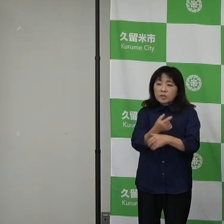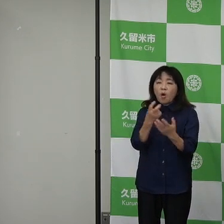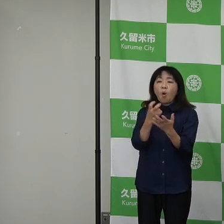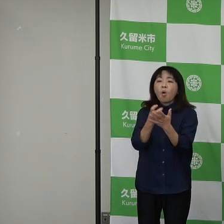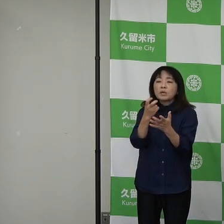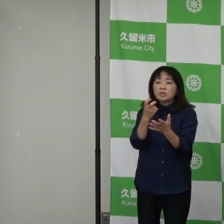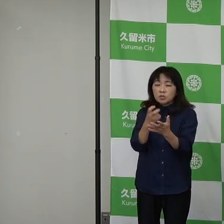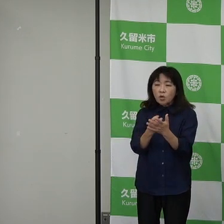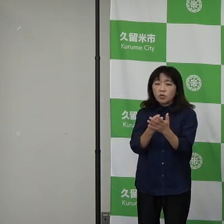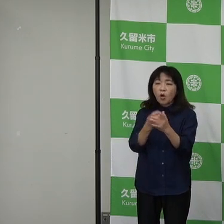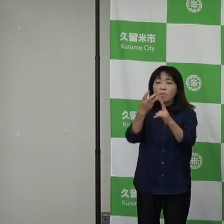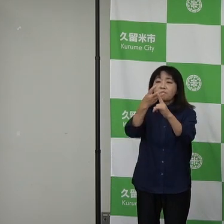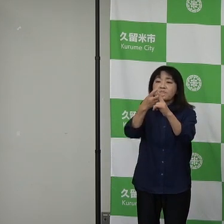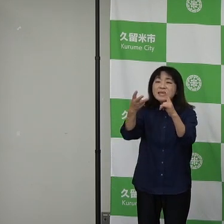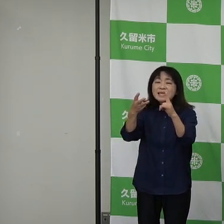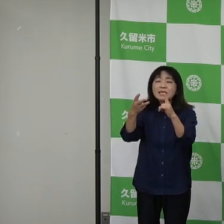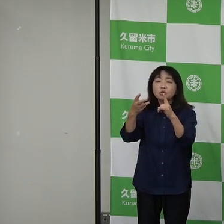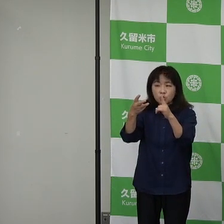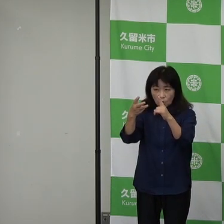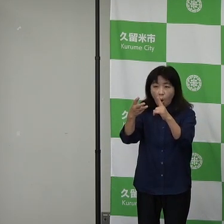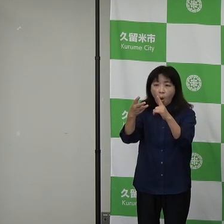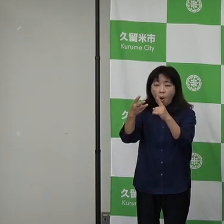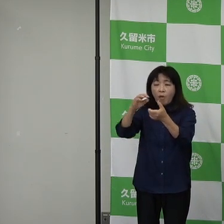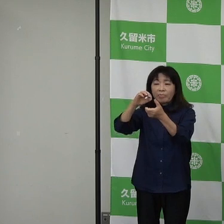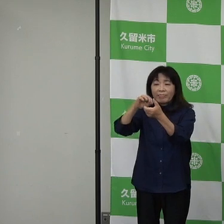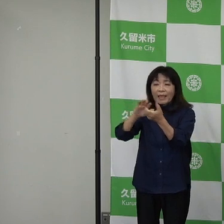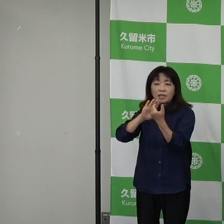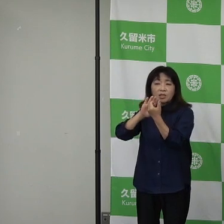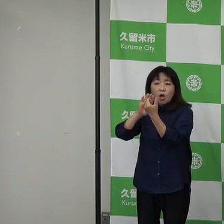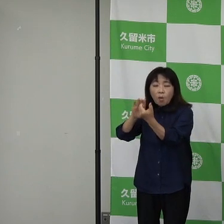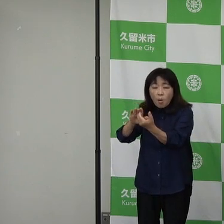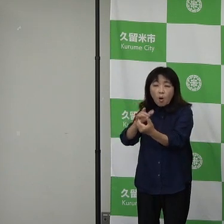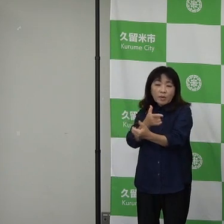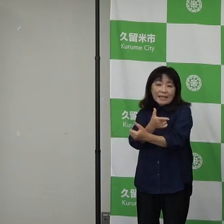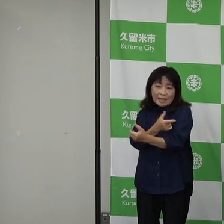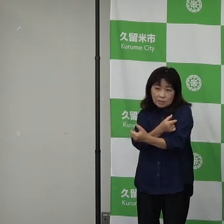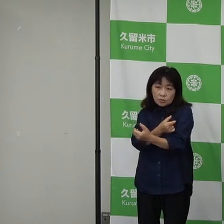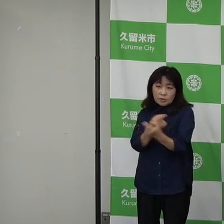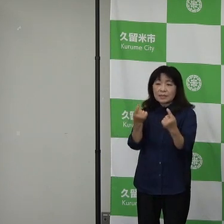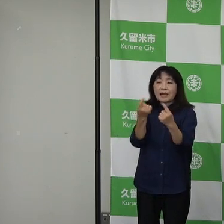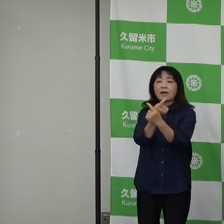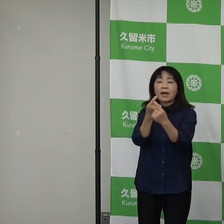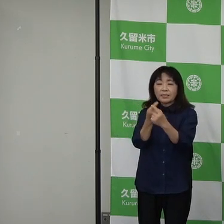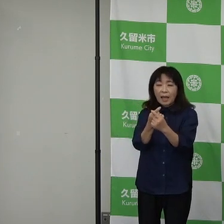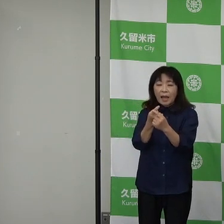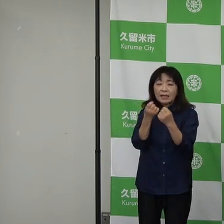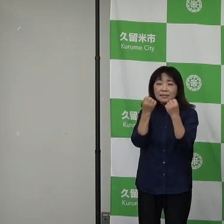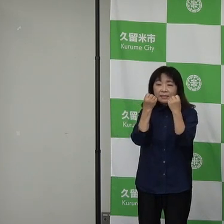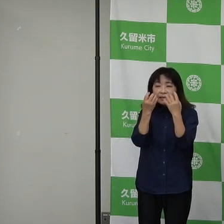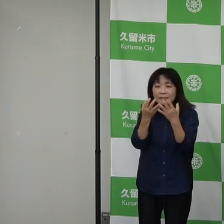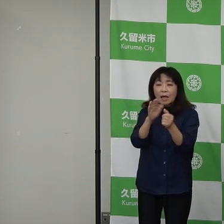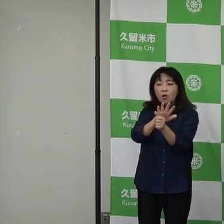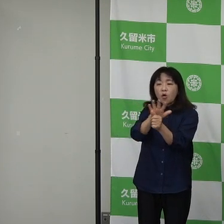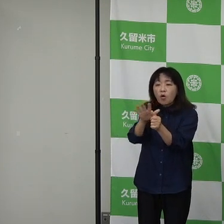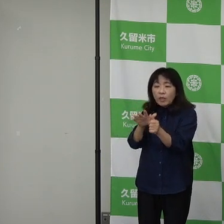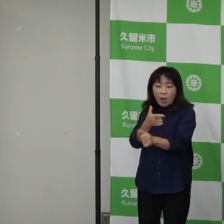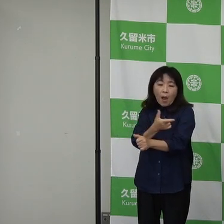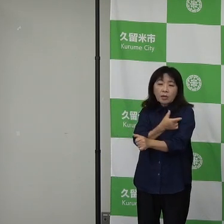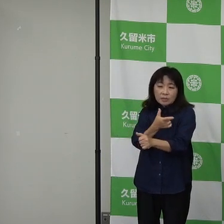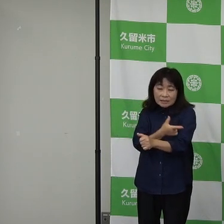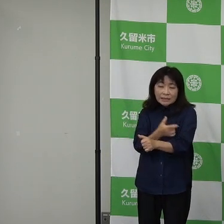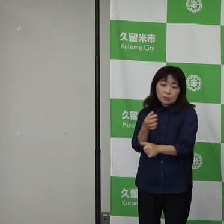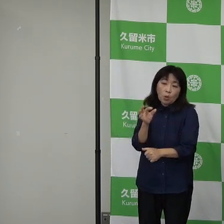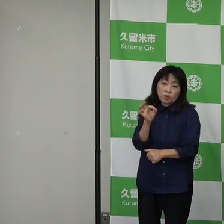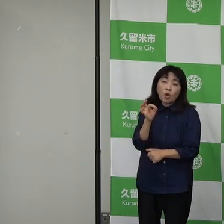の B 類の定期予防接種に位置づけられた新型コロナウイルスワクチンの接種費